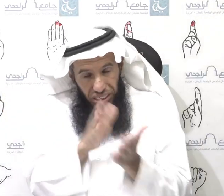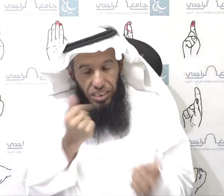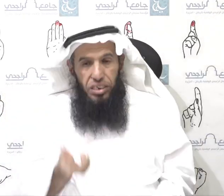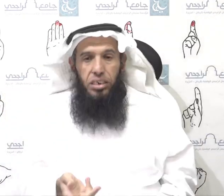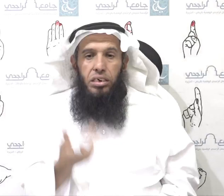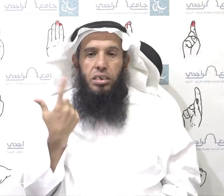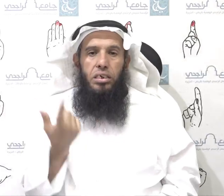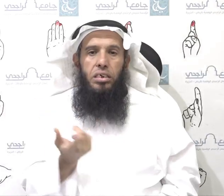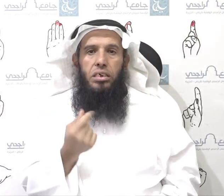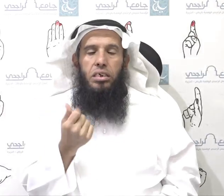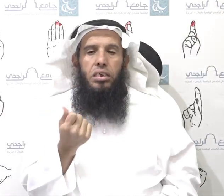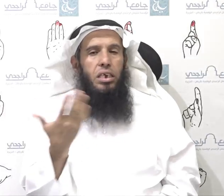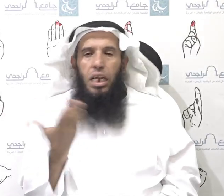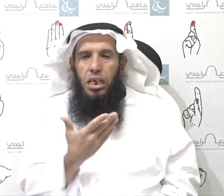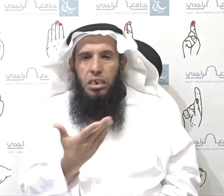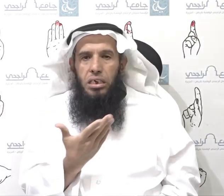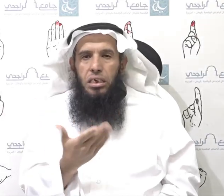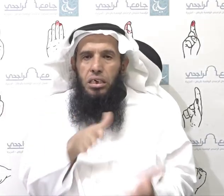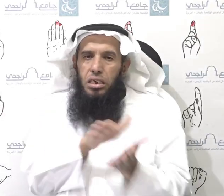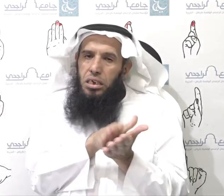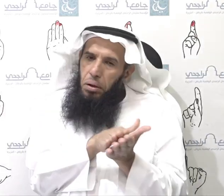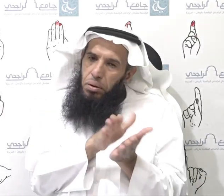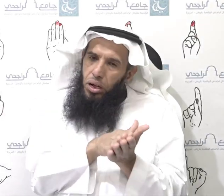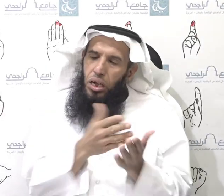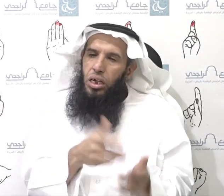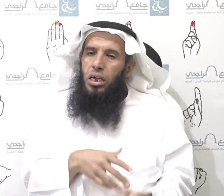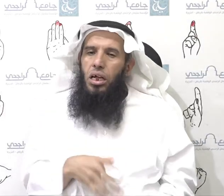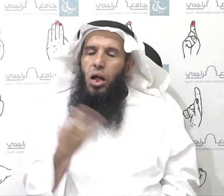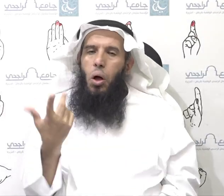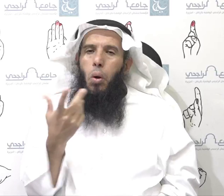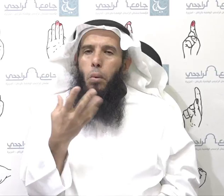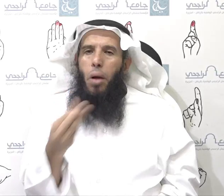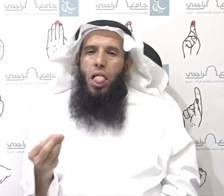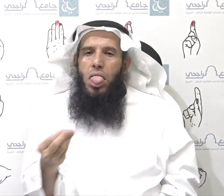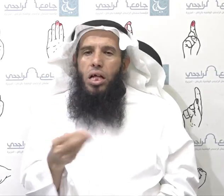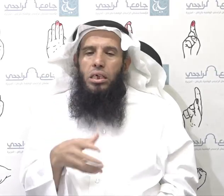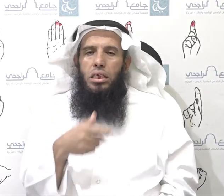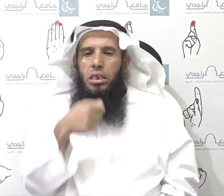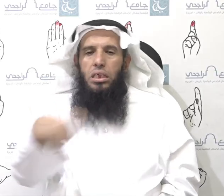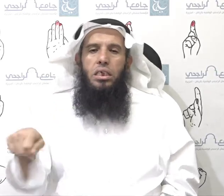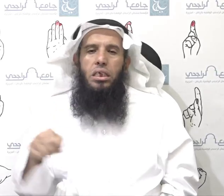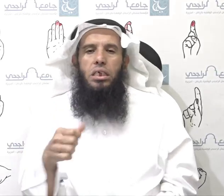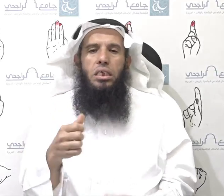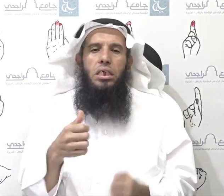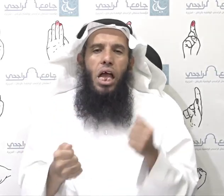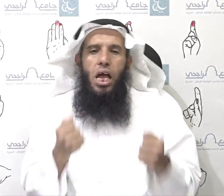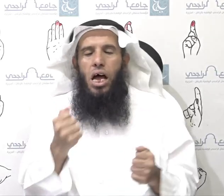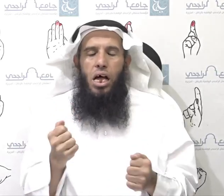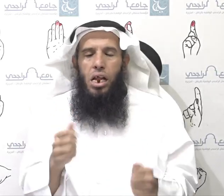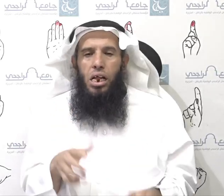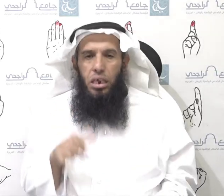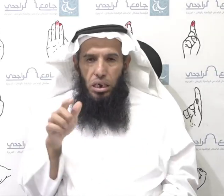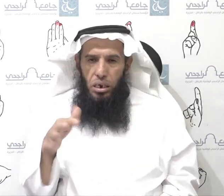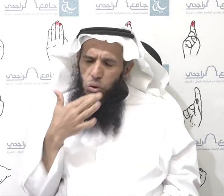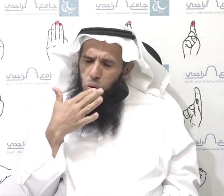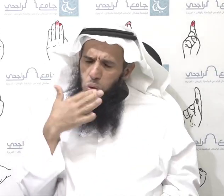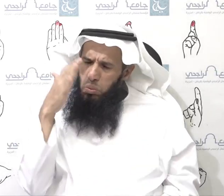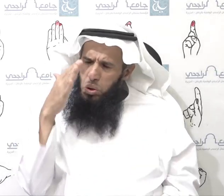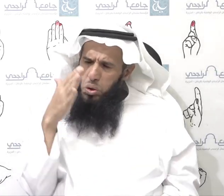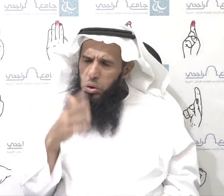من أوقاته في كثير من مصالح أولاده. واليوم إذا خرج وقد كبرت سنه ورق